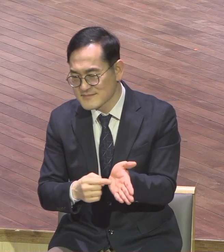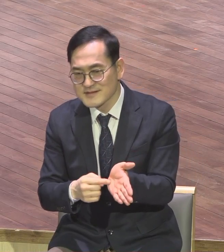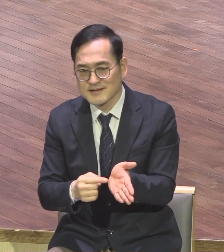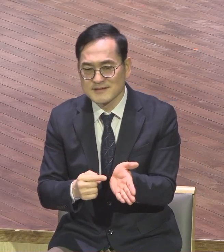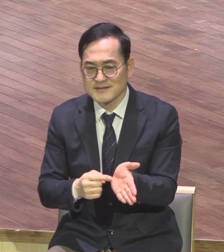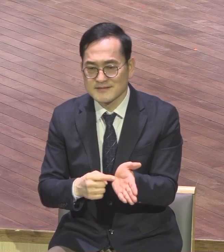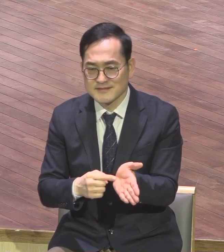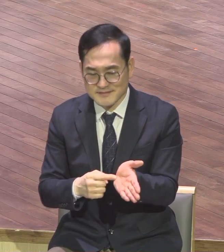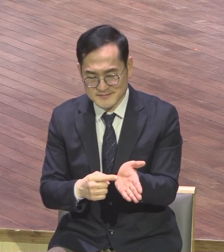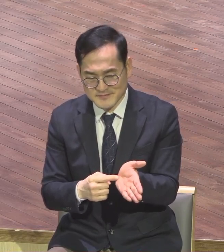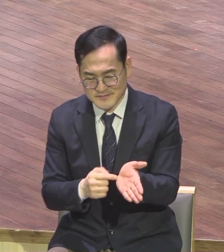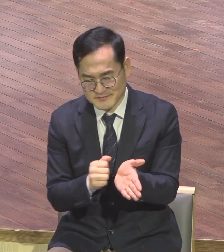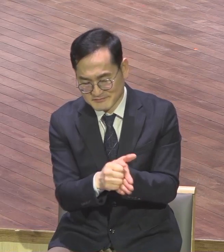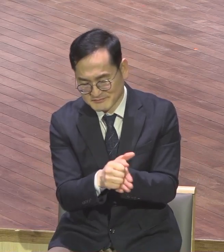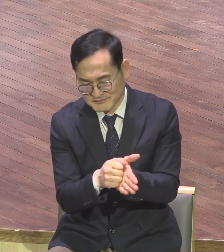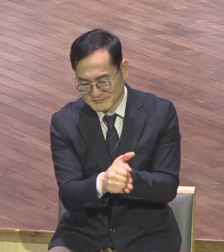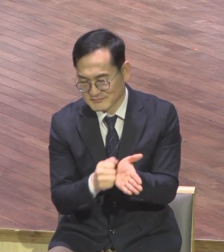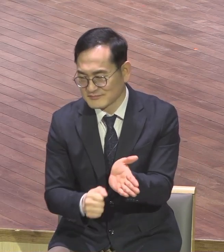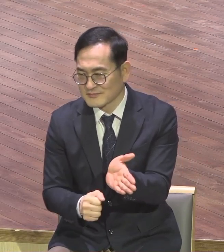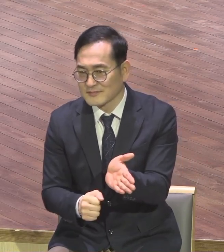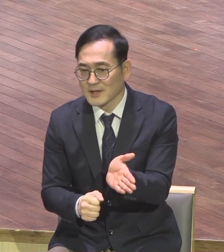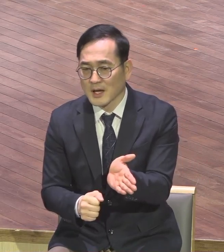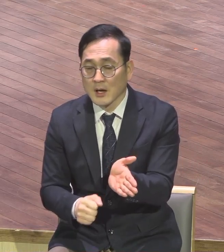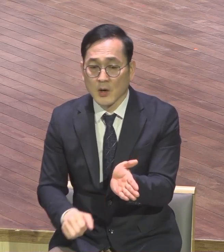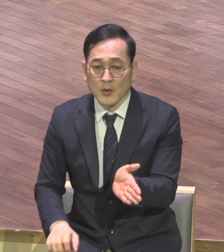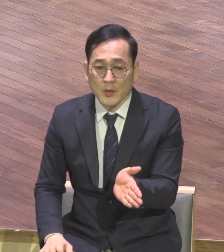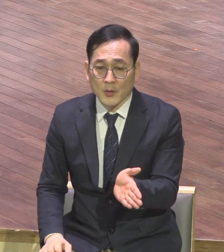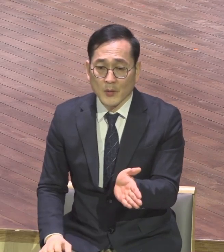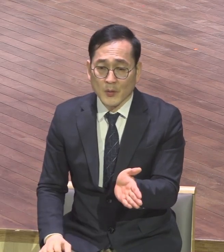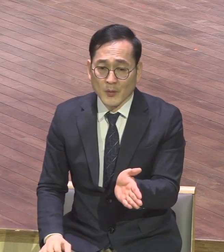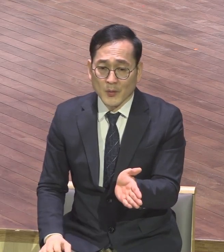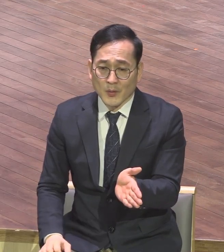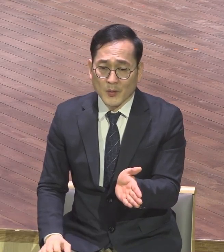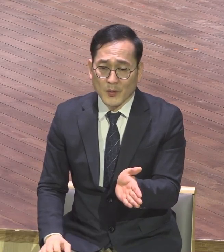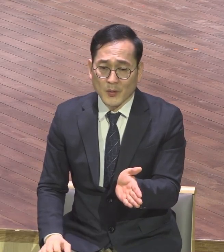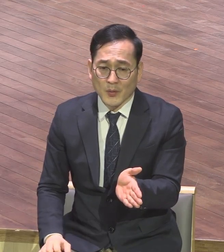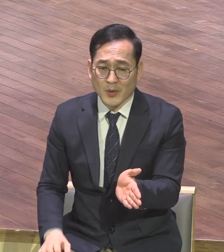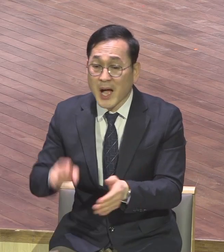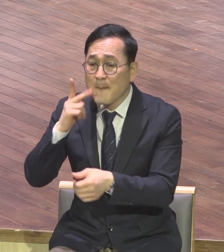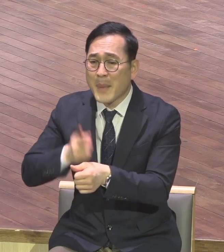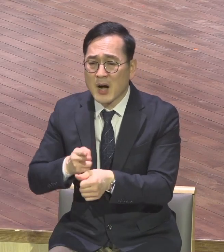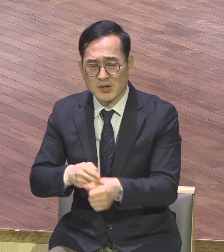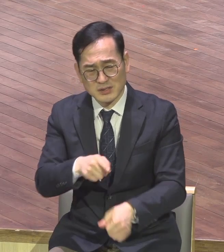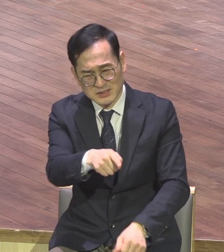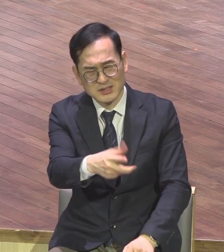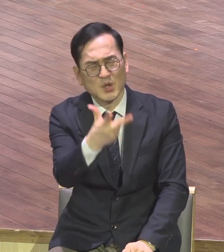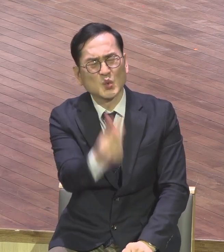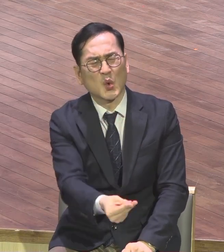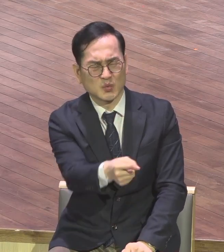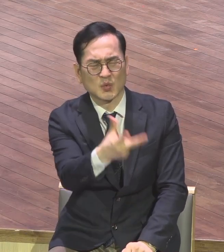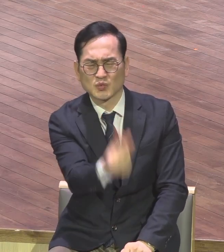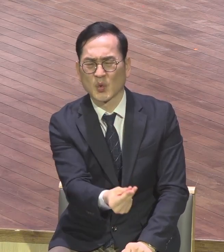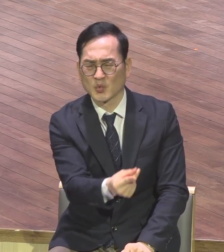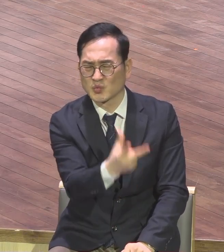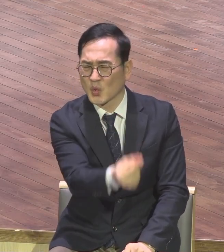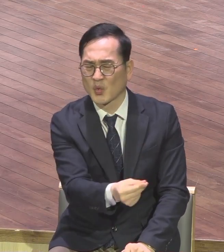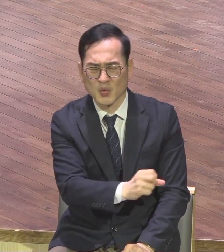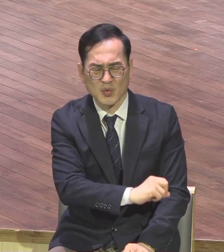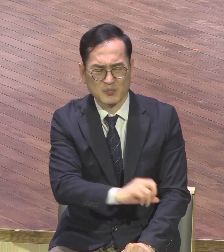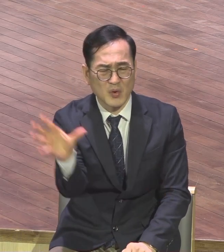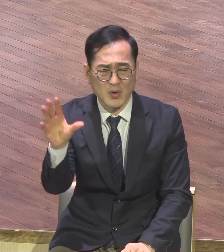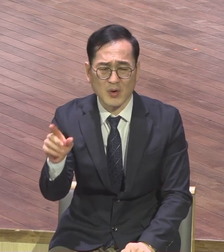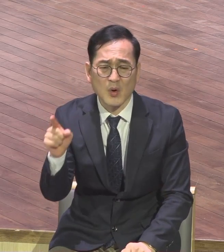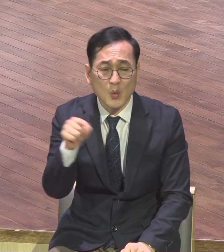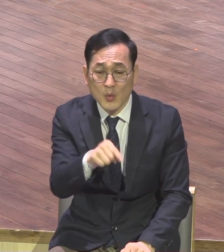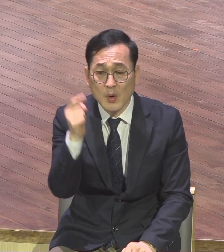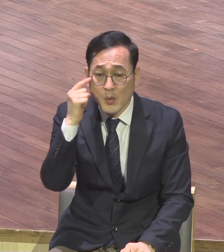사도 바울은 당시의 사회상을 빗대어서 우리의 시민권은 하늘에 있다 이걸 강조를 한 이유가